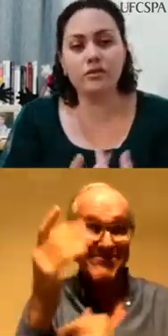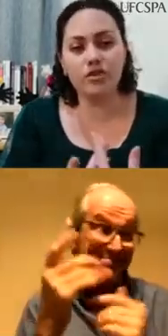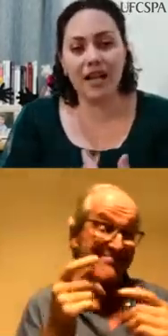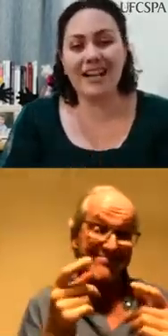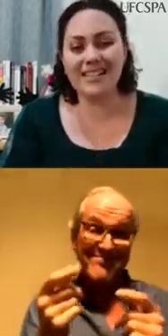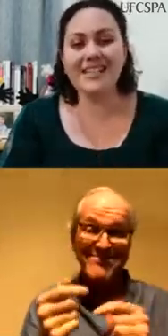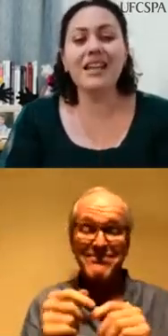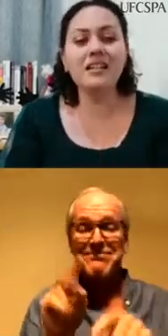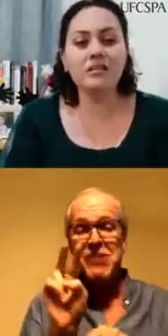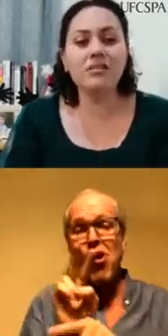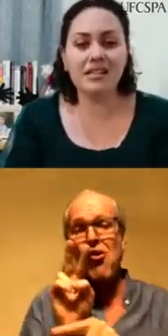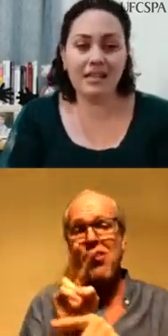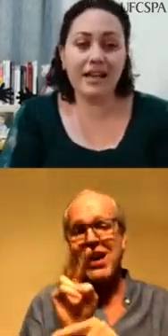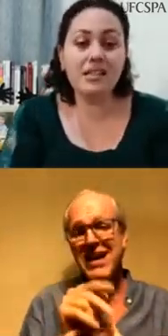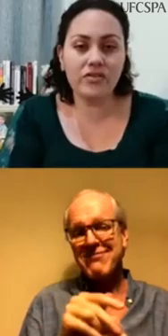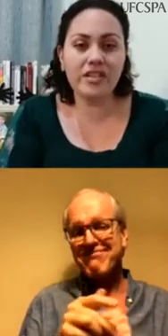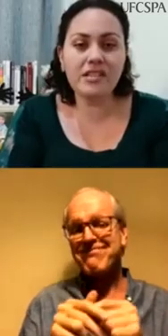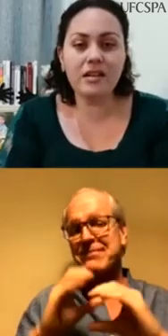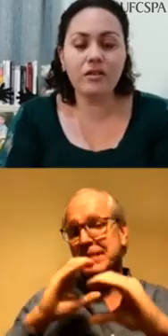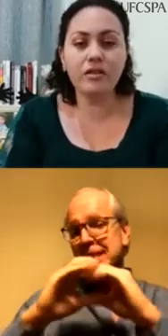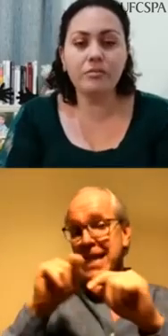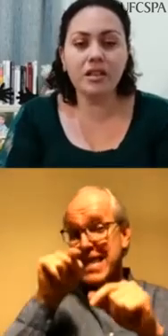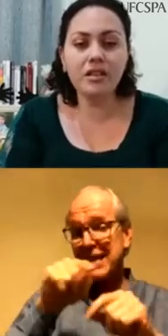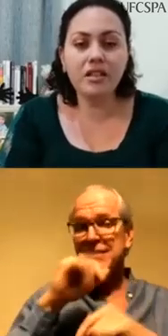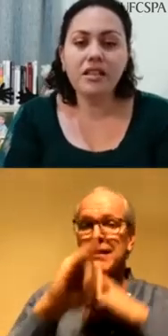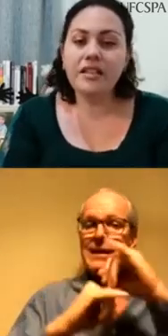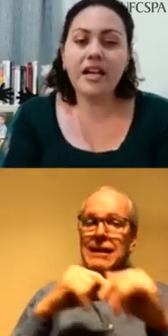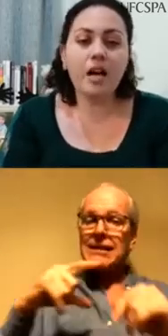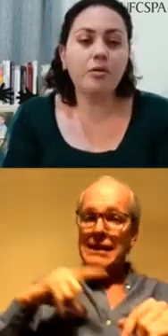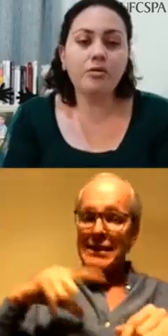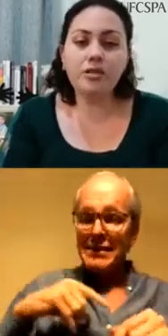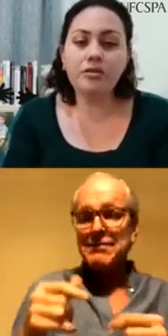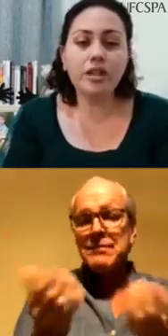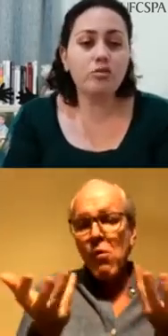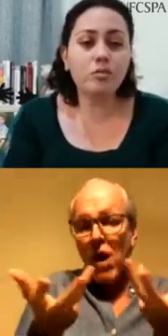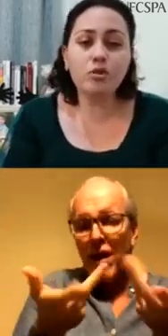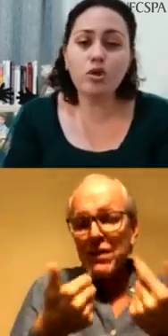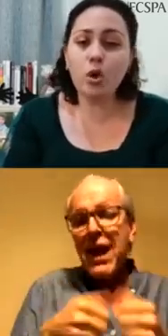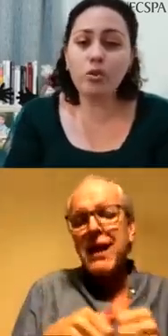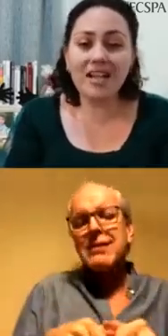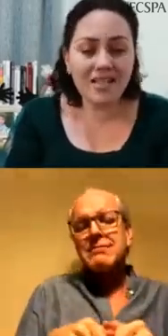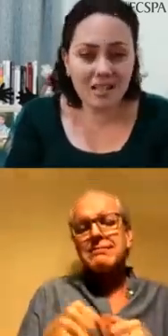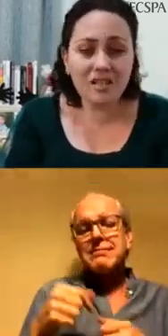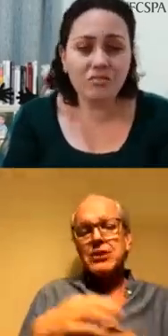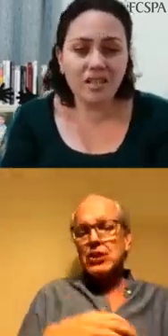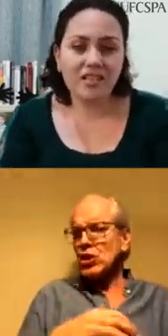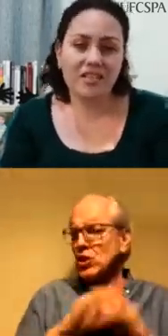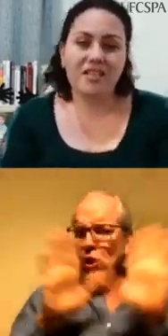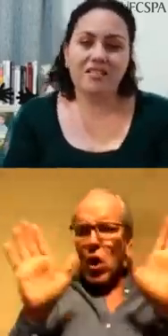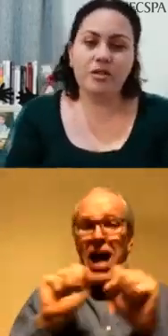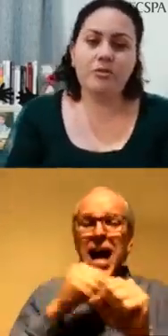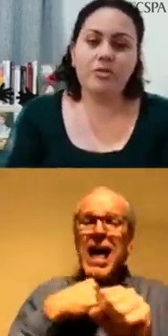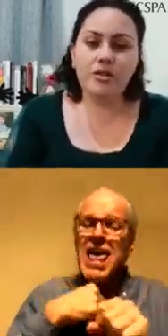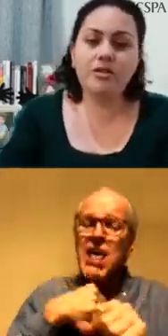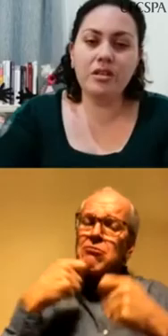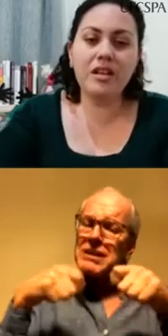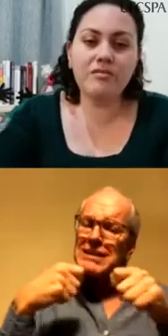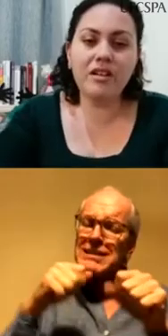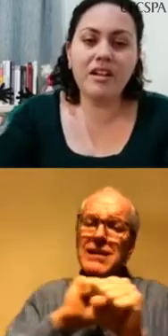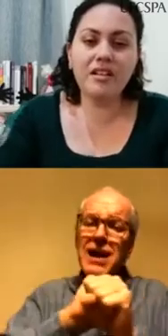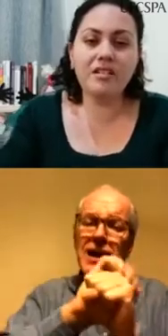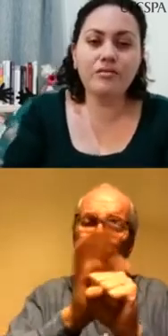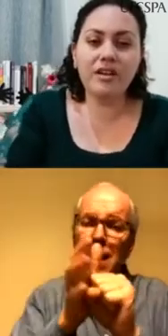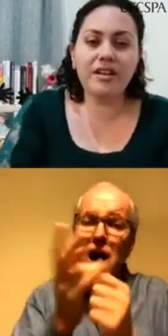isolados dentro de casa, sem língua de sinais, às vezes, né, com a família, e acabam não tendo nenhum tipo de comunicação. Então, isso